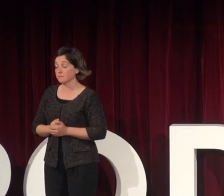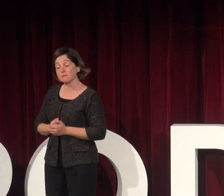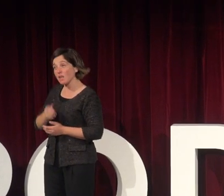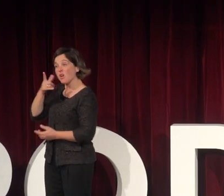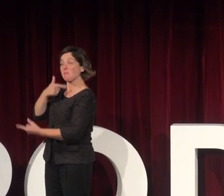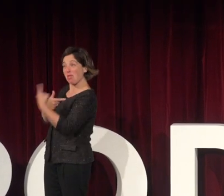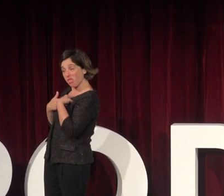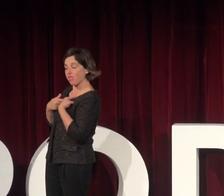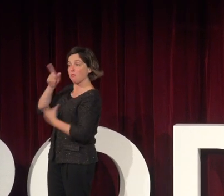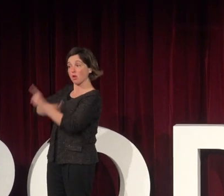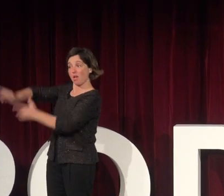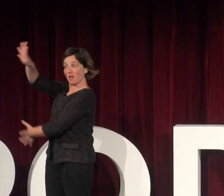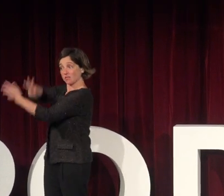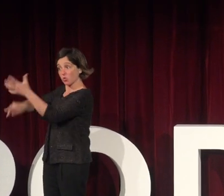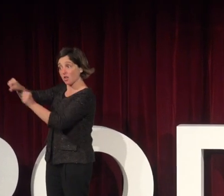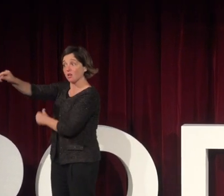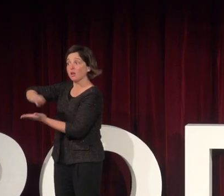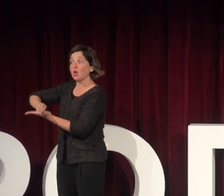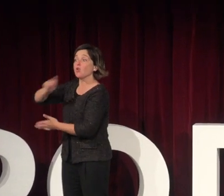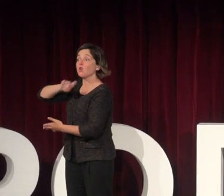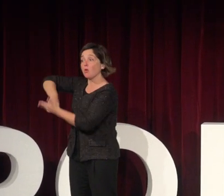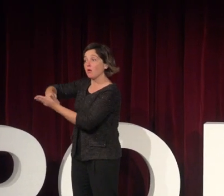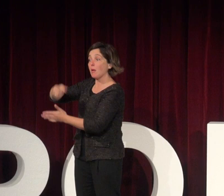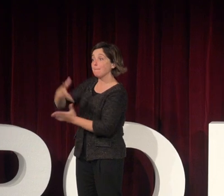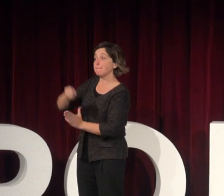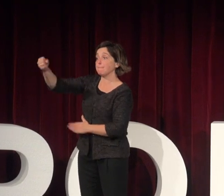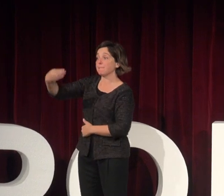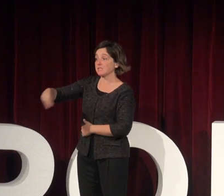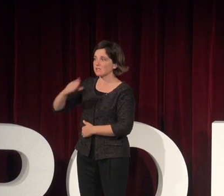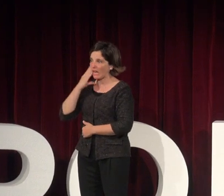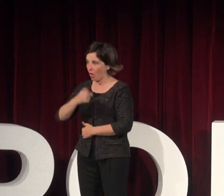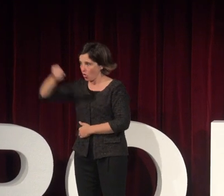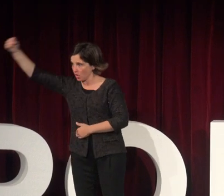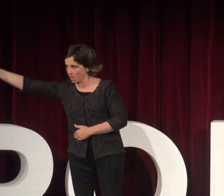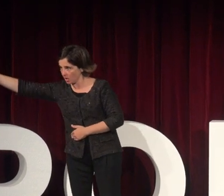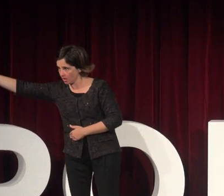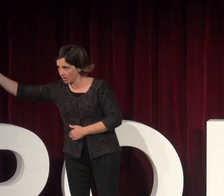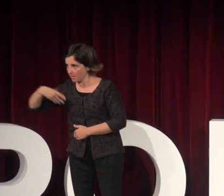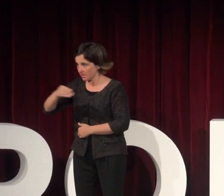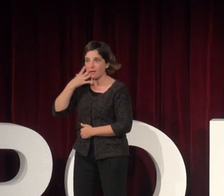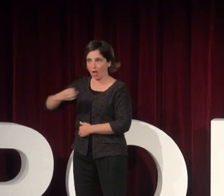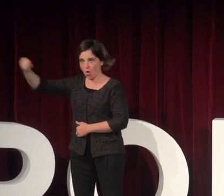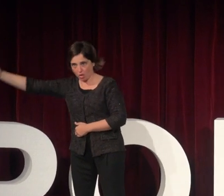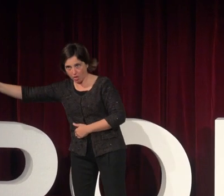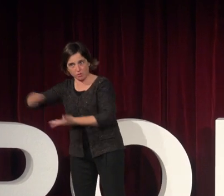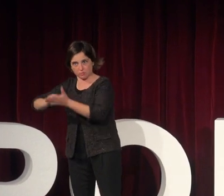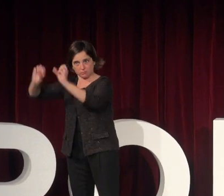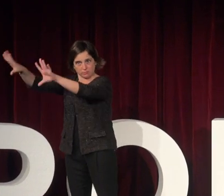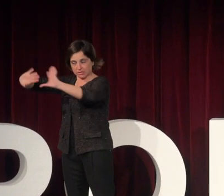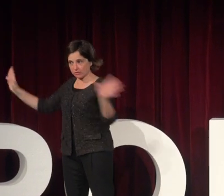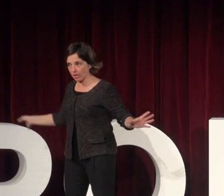dicen ahora que el problema de Cataluña se va a resolver haciendo presidente de la Generalitat a Rajoy. Que el problema de Cataluña se va a